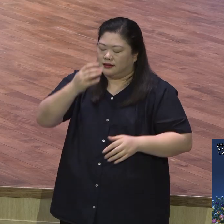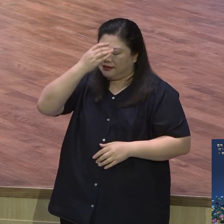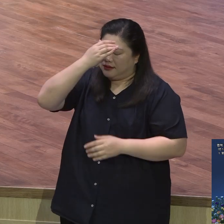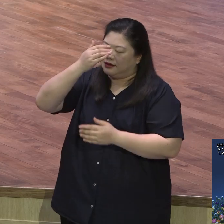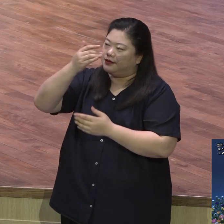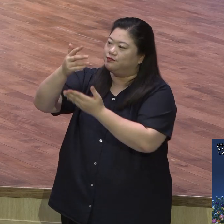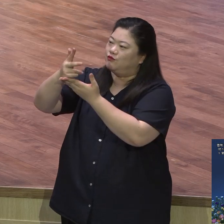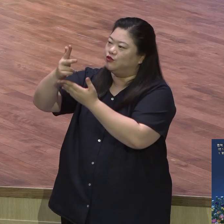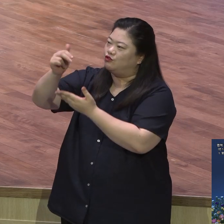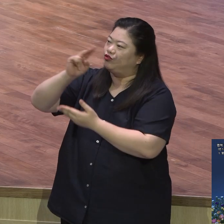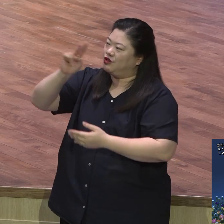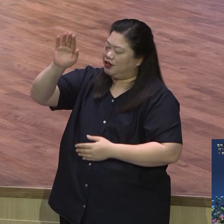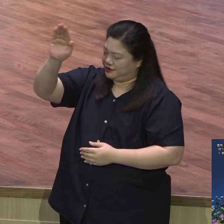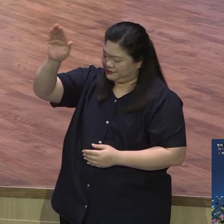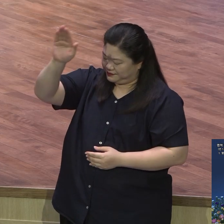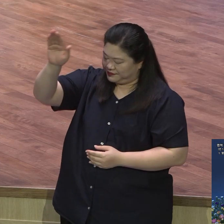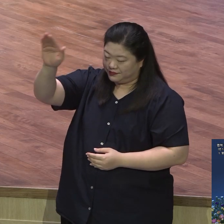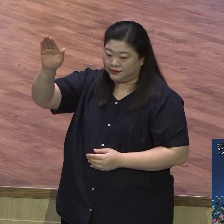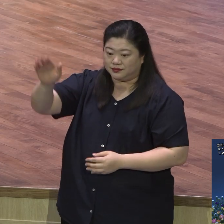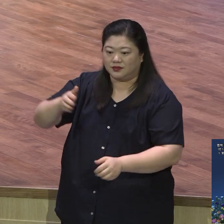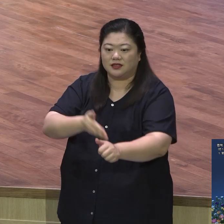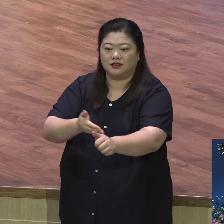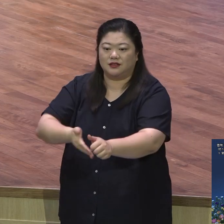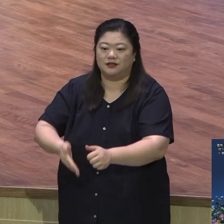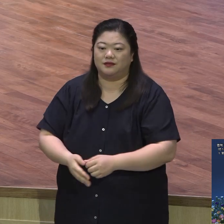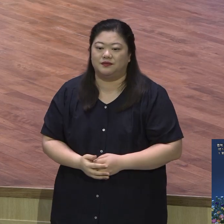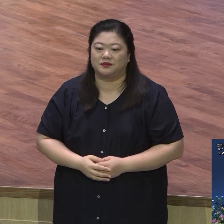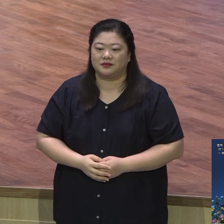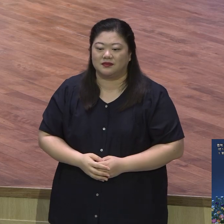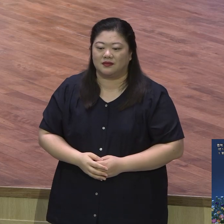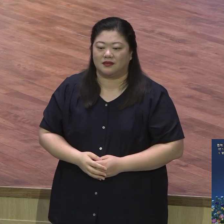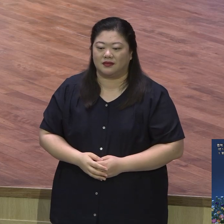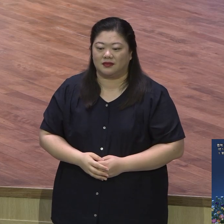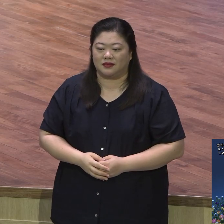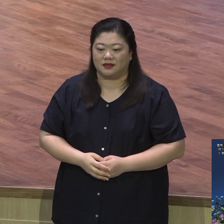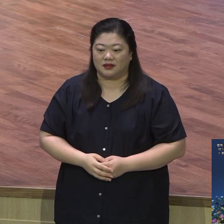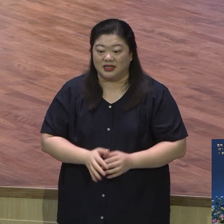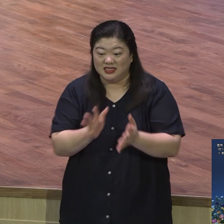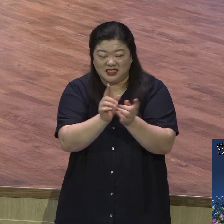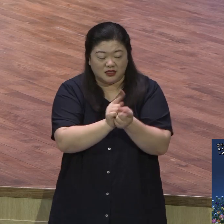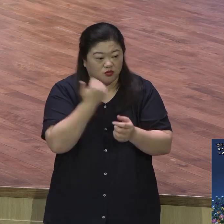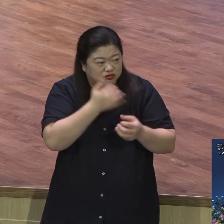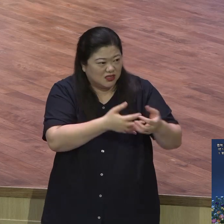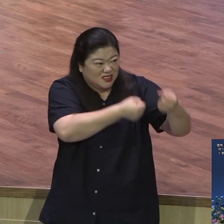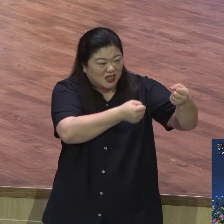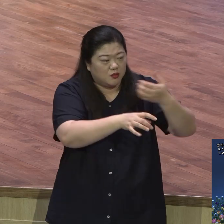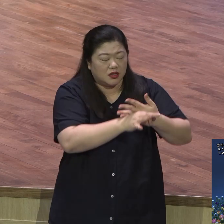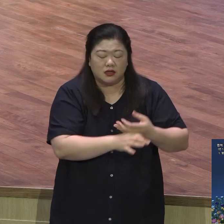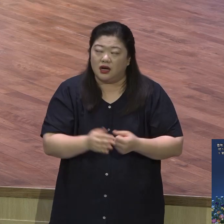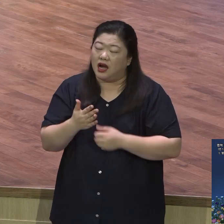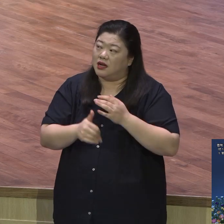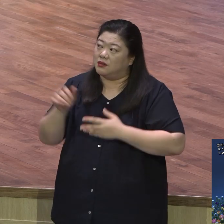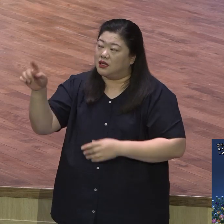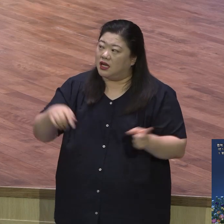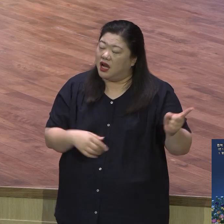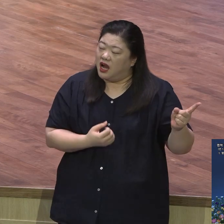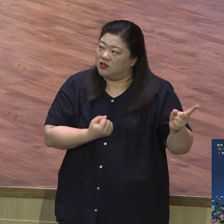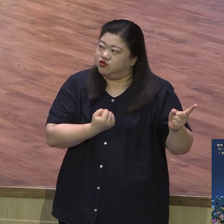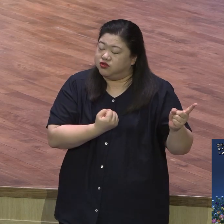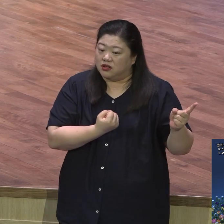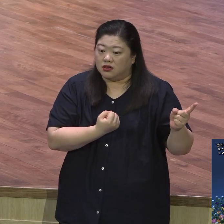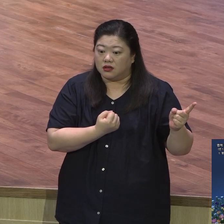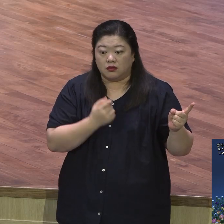기도시작. 기도시작입니다. 육신 싸움을 하는 사람은 기도 안 합니다. 하나님이와 저 사람을 영적 싸움을 어떻게